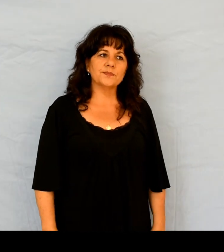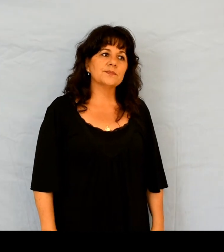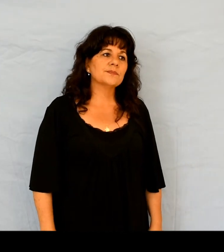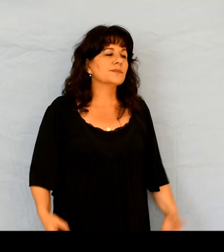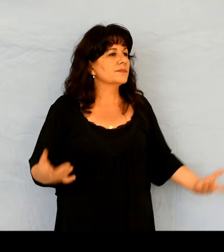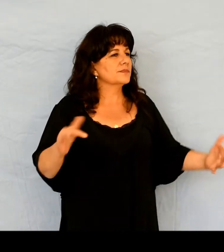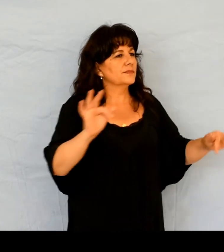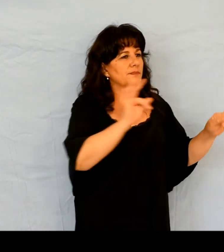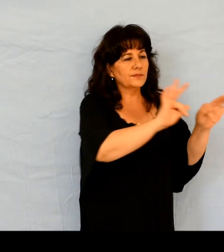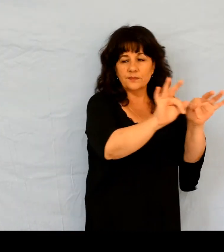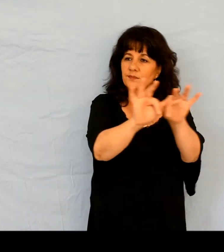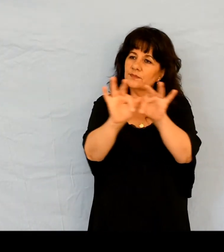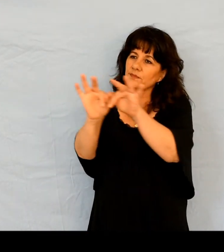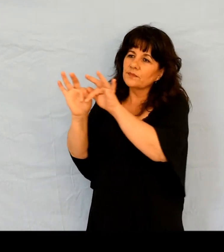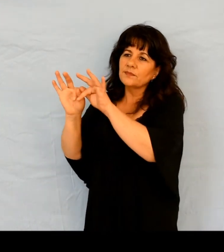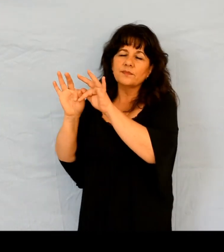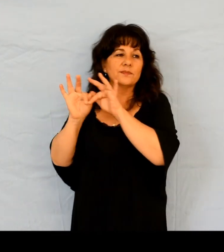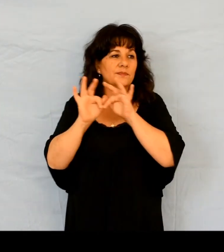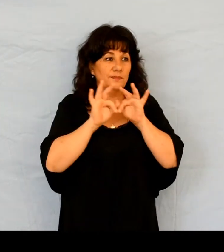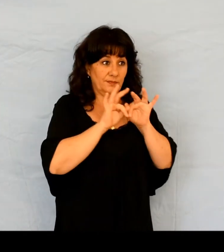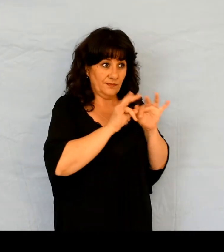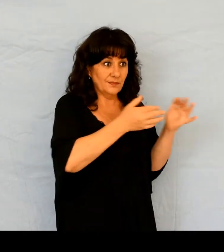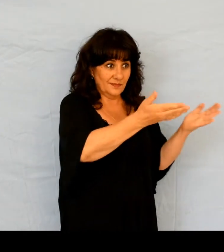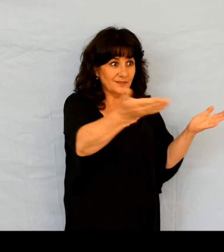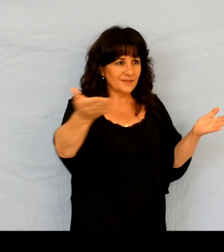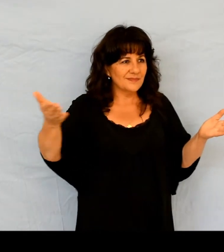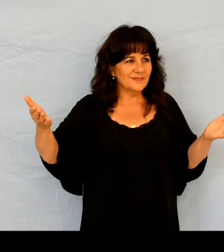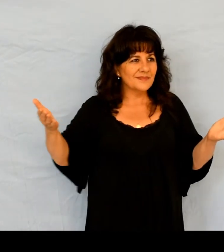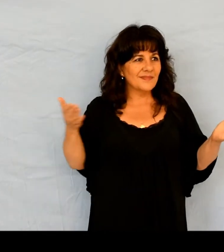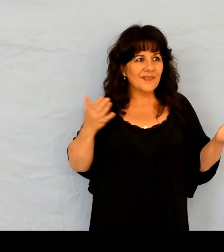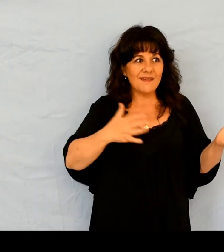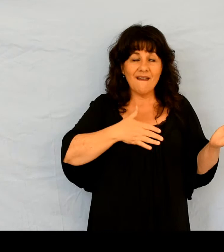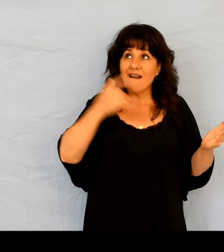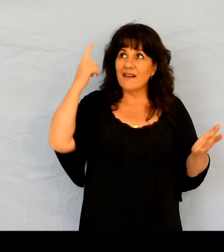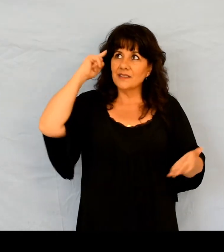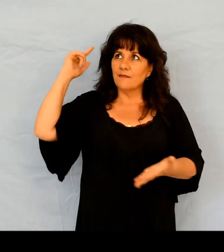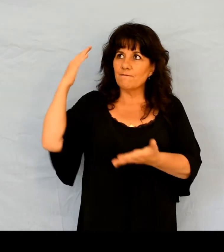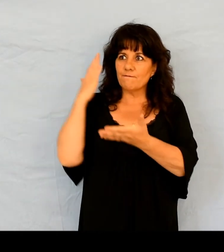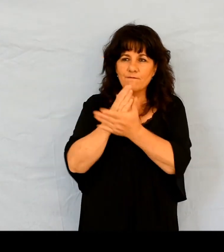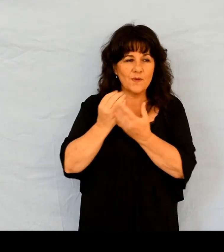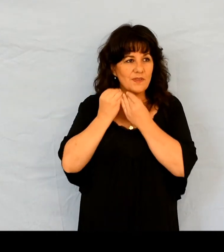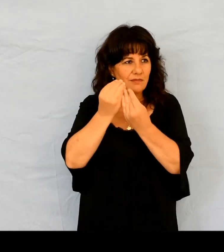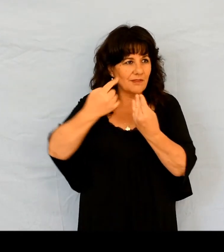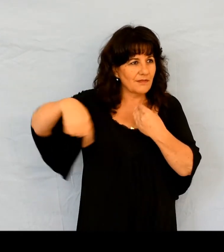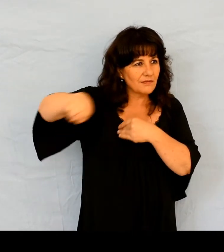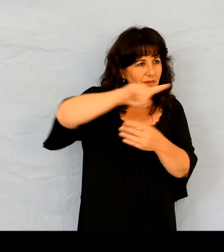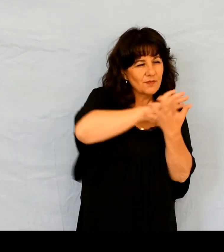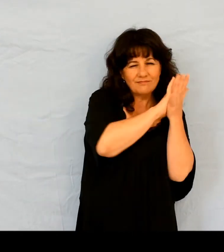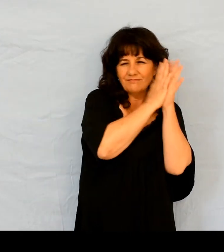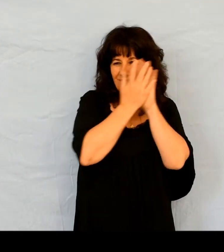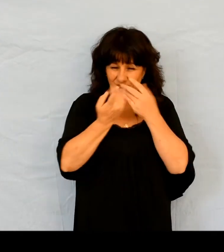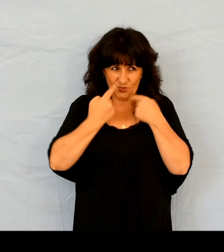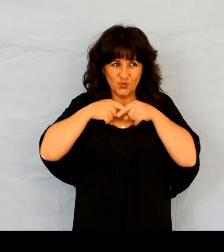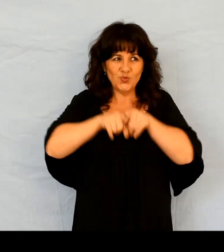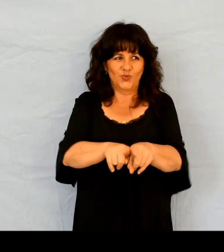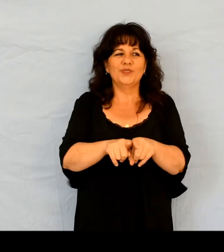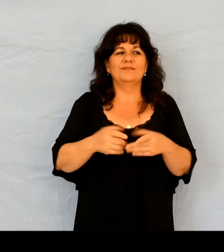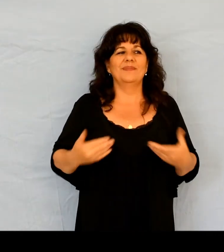Frères, nous qui sommes devenus justes par la foi, nous voici en paix avec